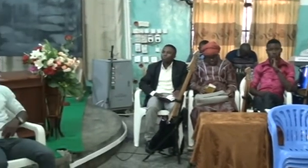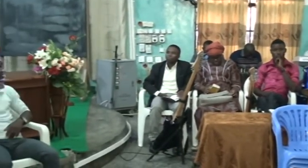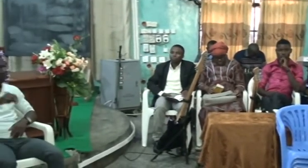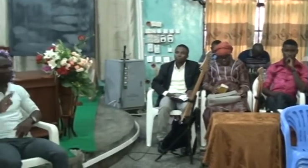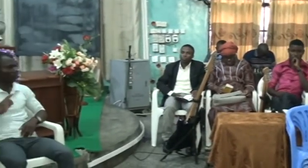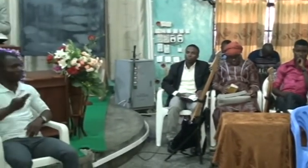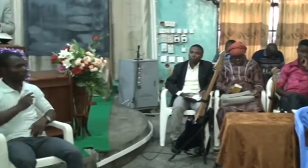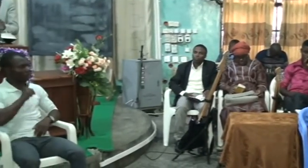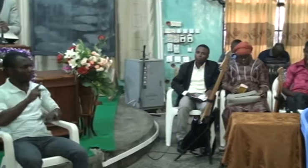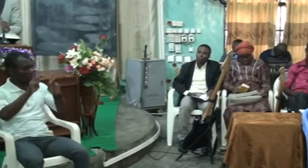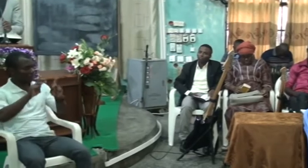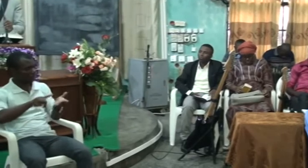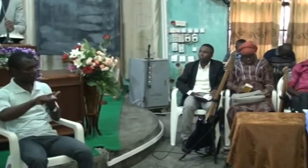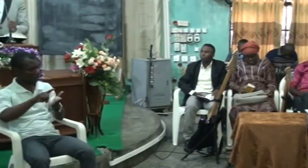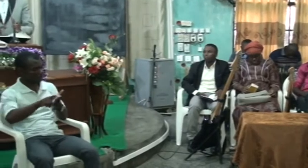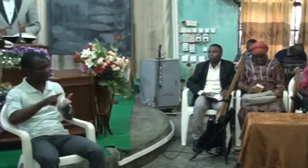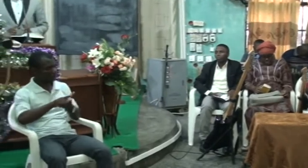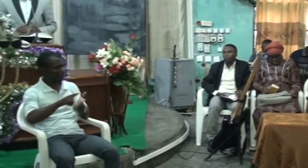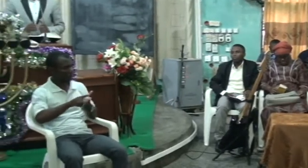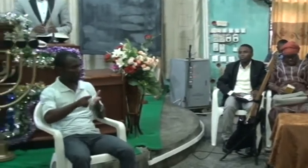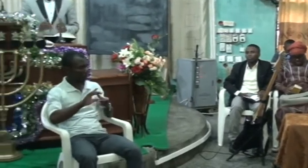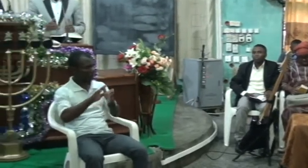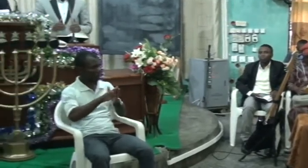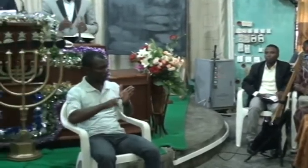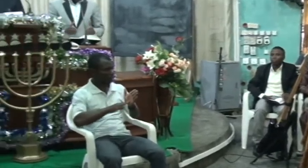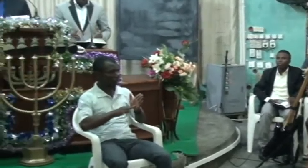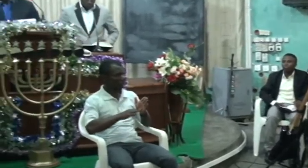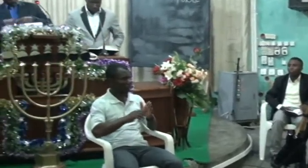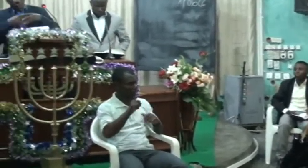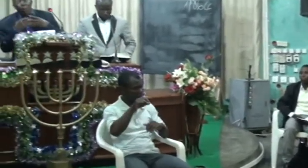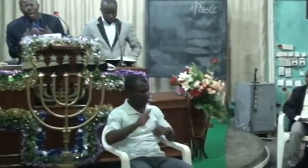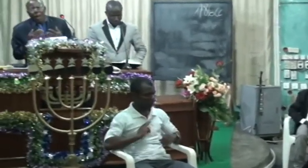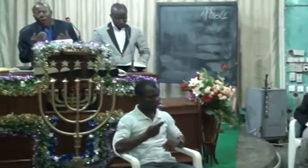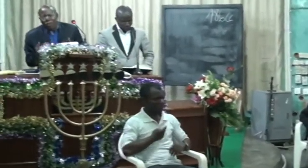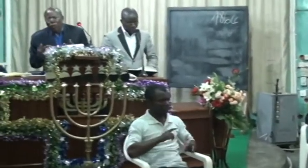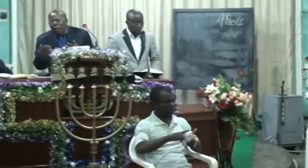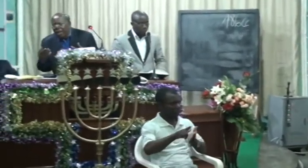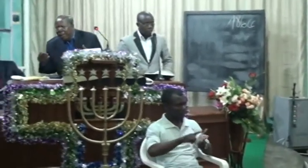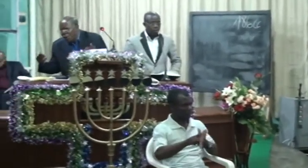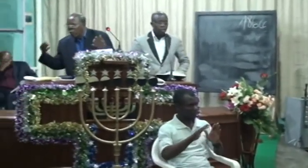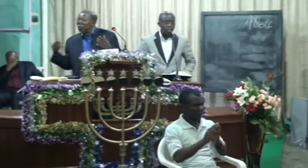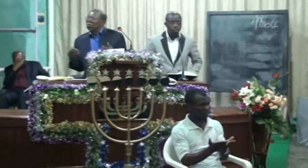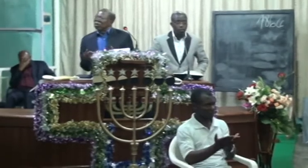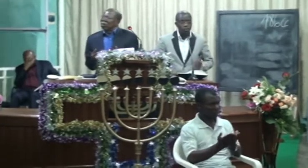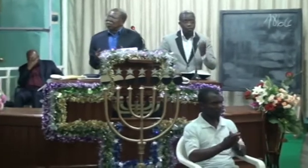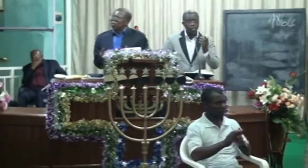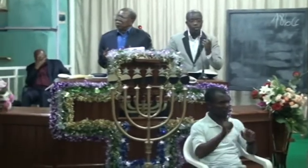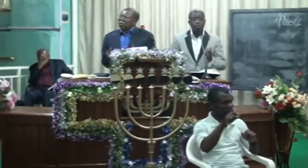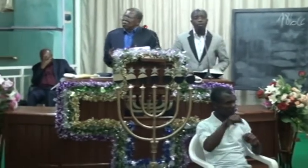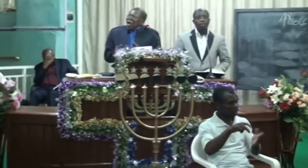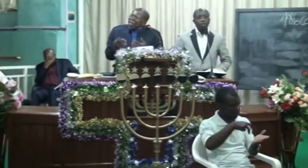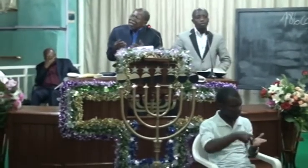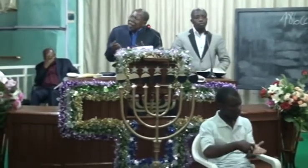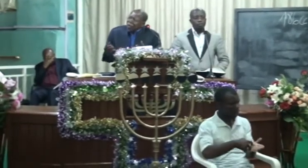Soyons des gens qui lisent la Bible. Soyons des gens qui lisent la brochure. Soyons des gens qui se mettent à genoux pour implorer